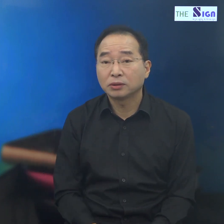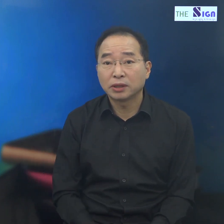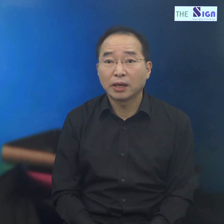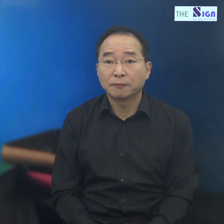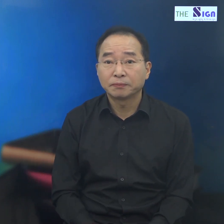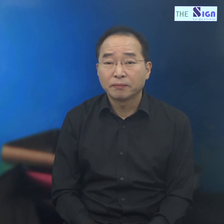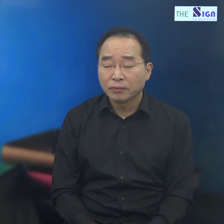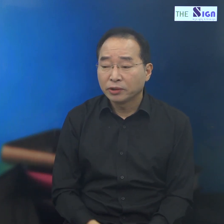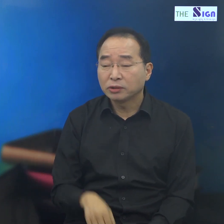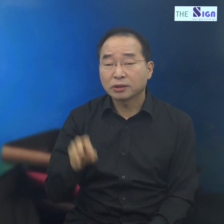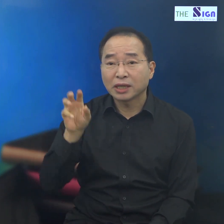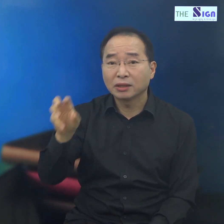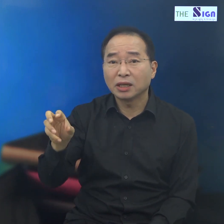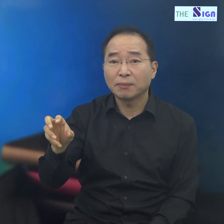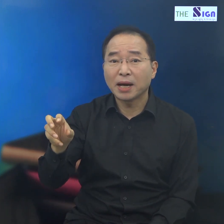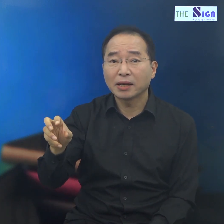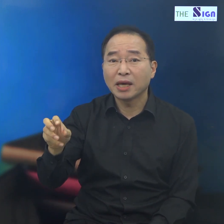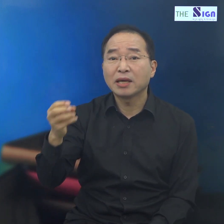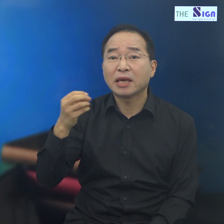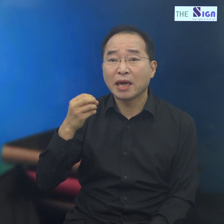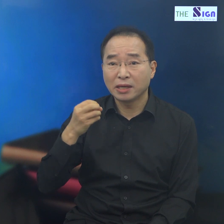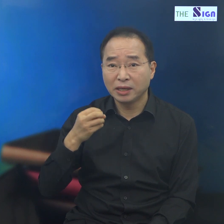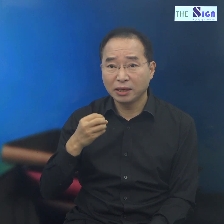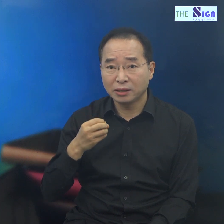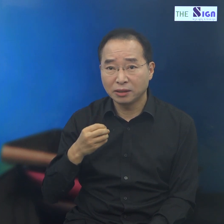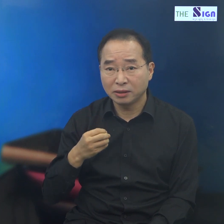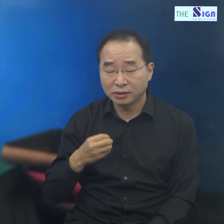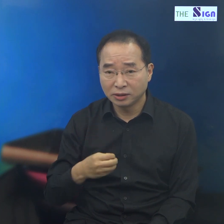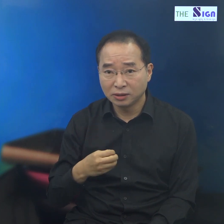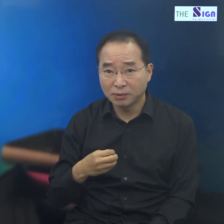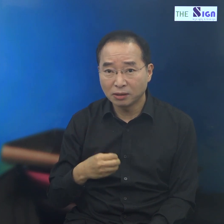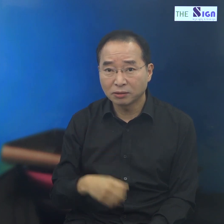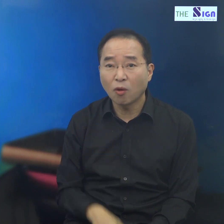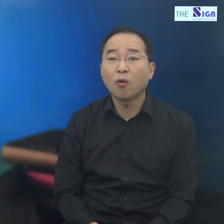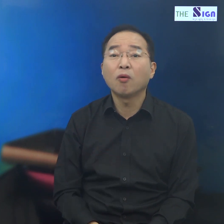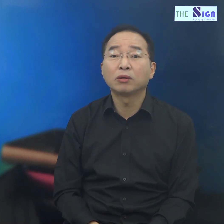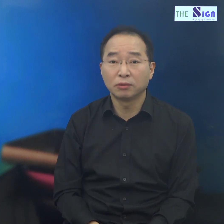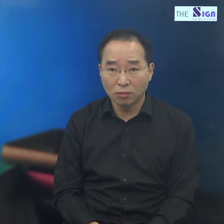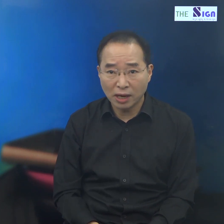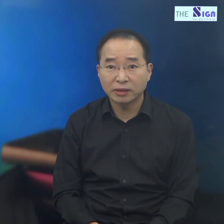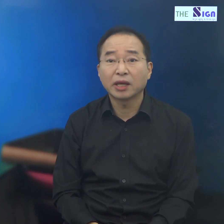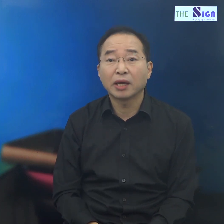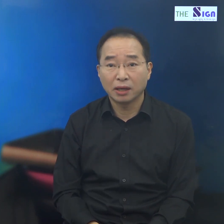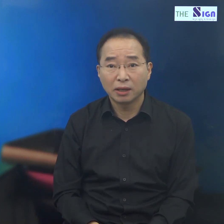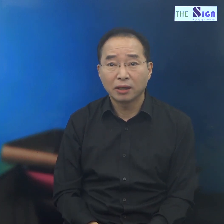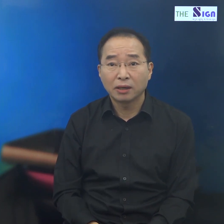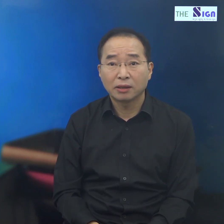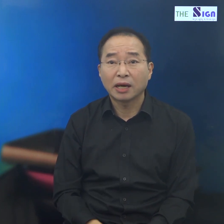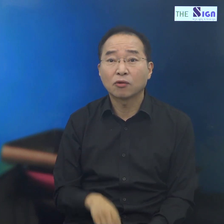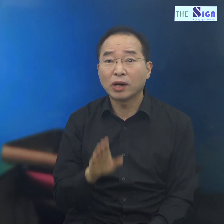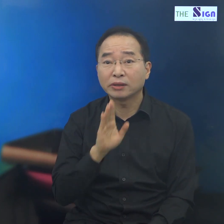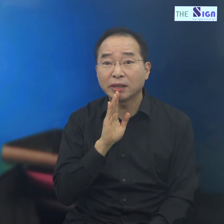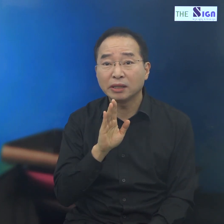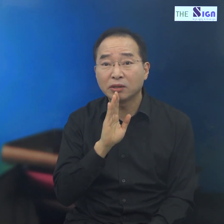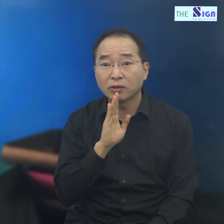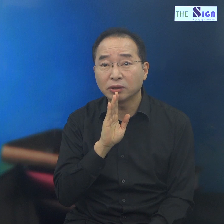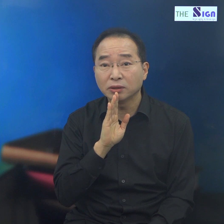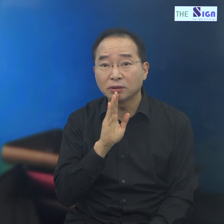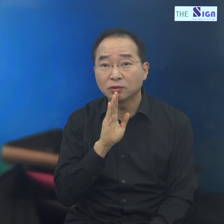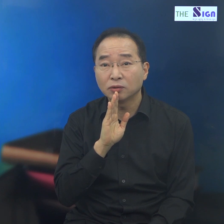있는데 여기서 상대방의 얘기를 들으면서 그런 거 같네 라고 할 때 이거는